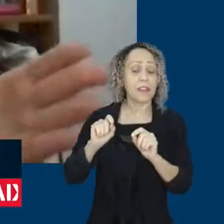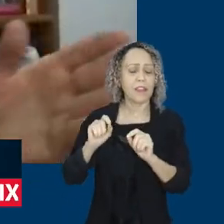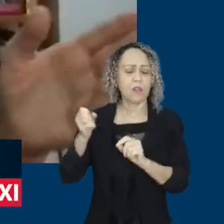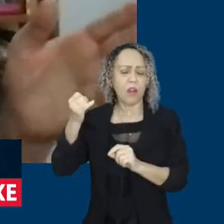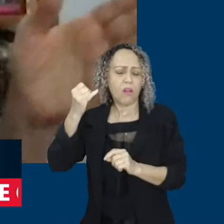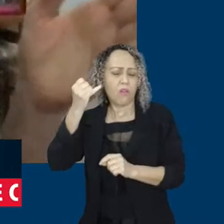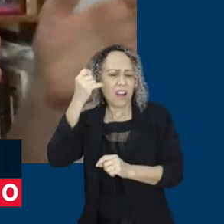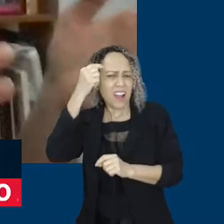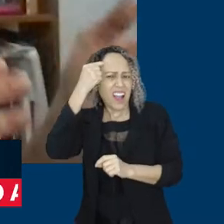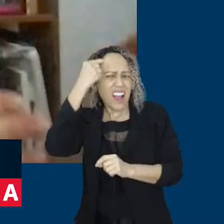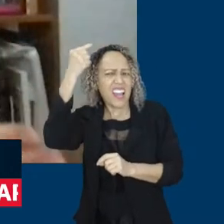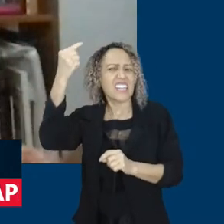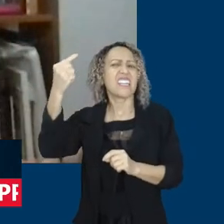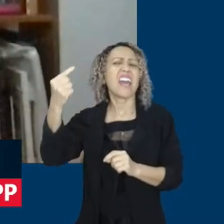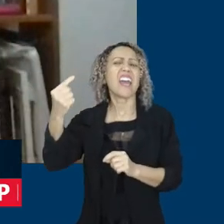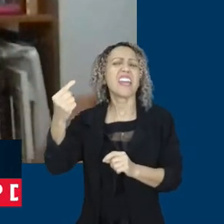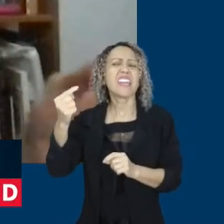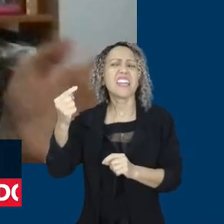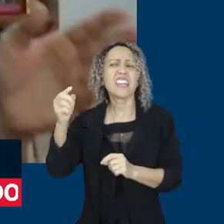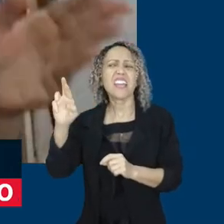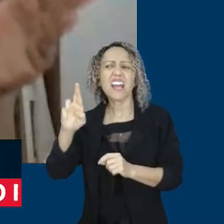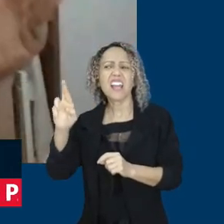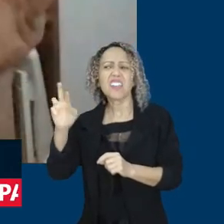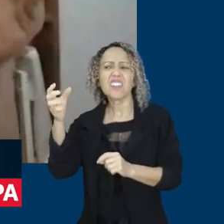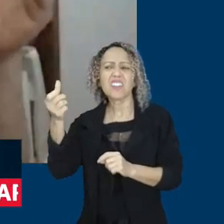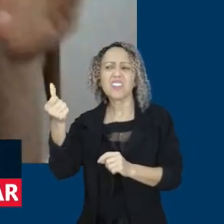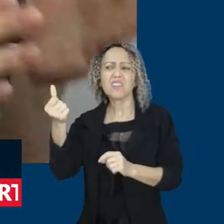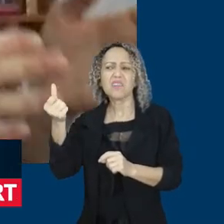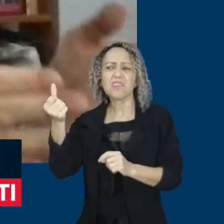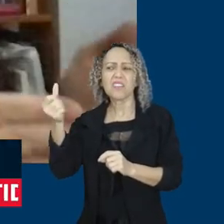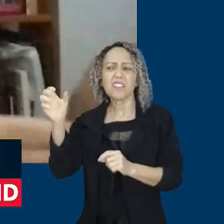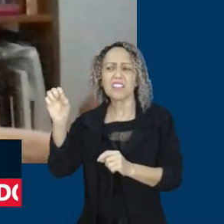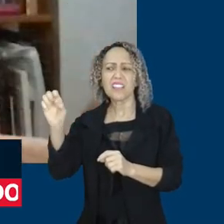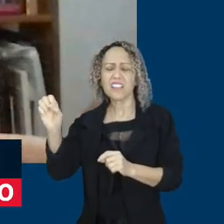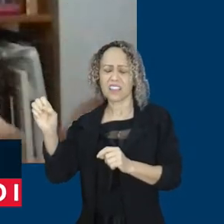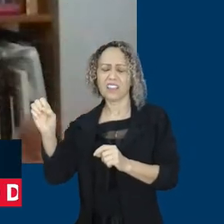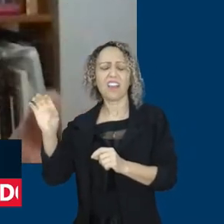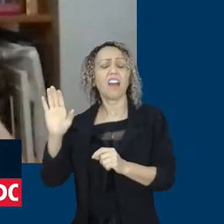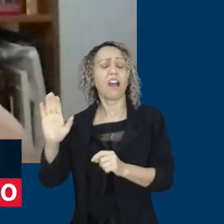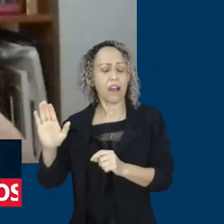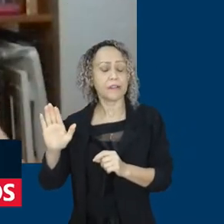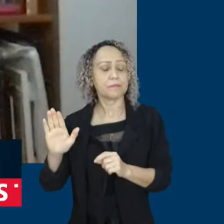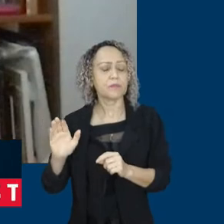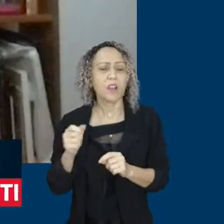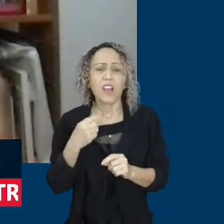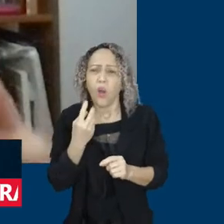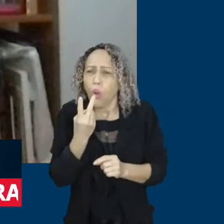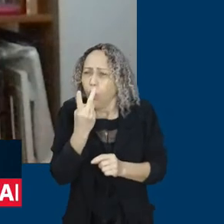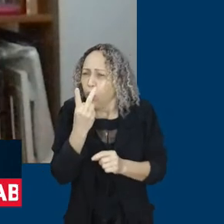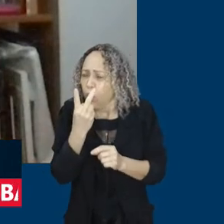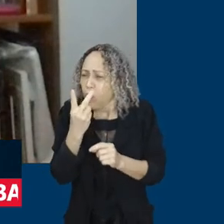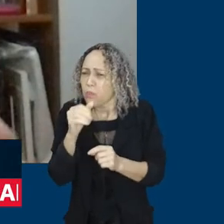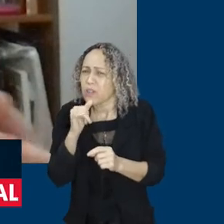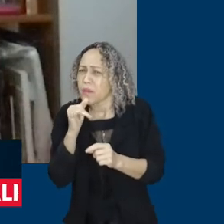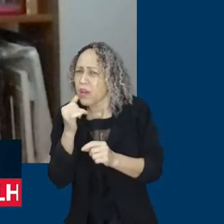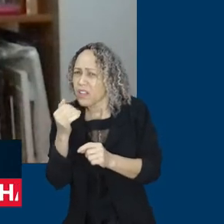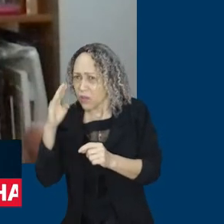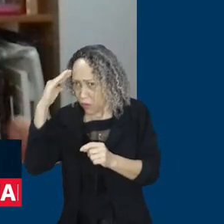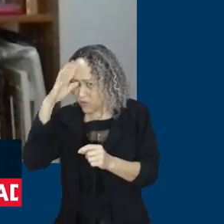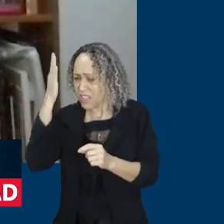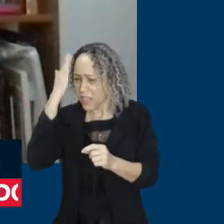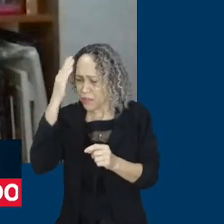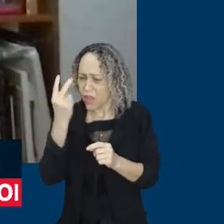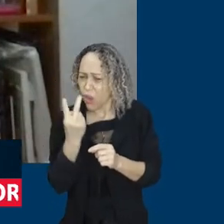você, depois de 2 anos sabendo já o que está acontecendo, conhecendo a população, dá um valor que independe do tamanho